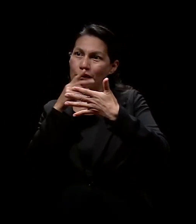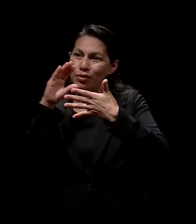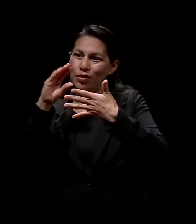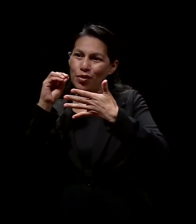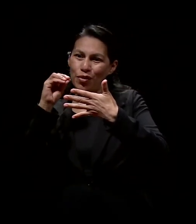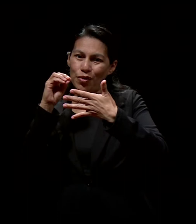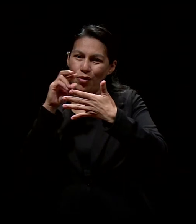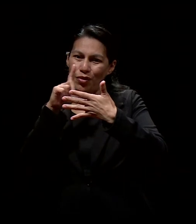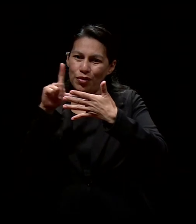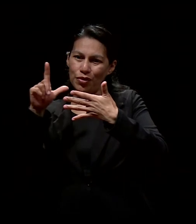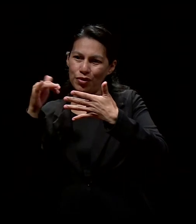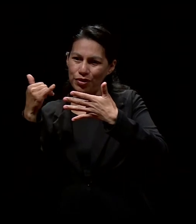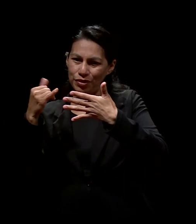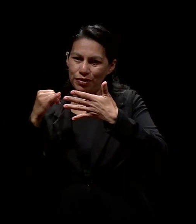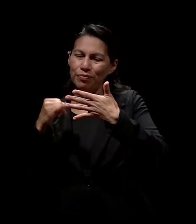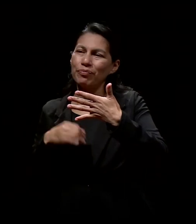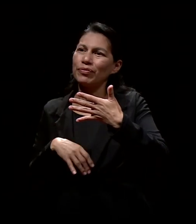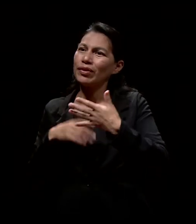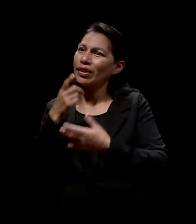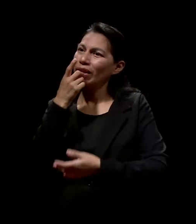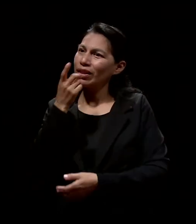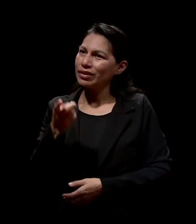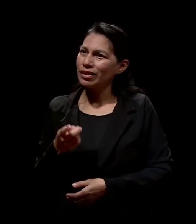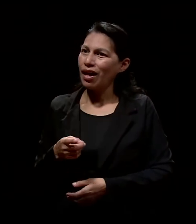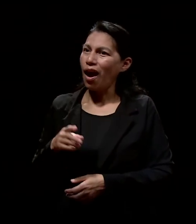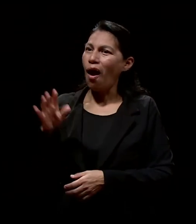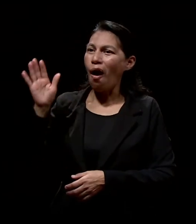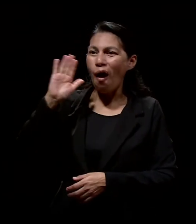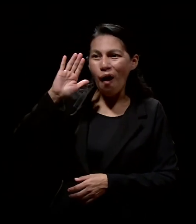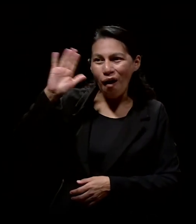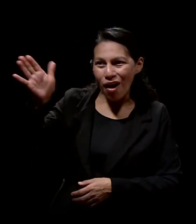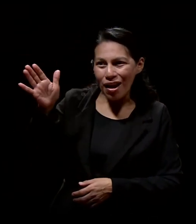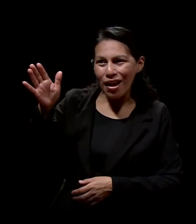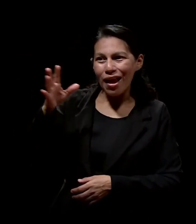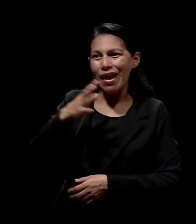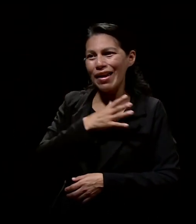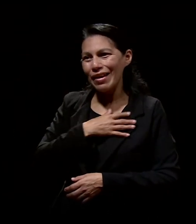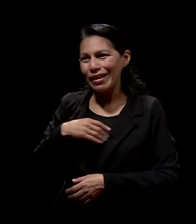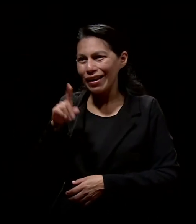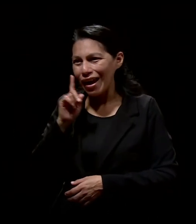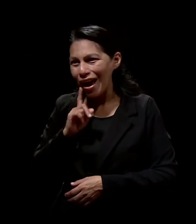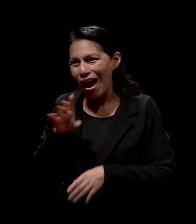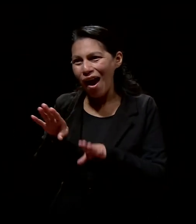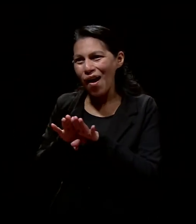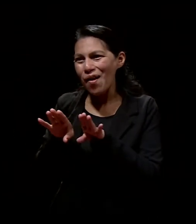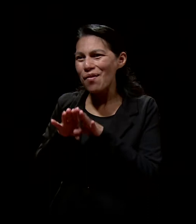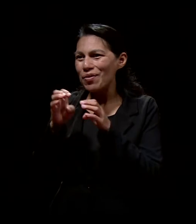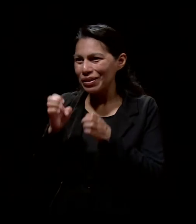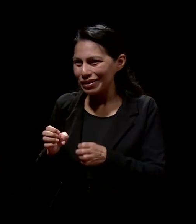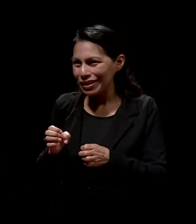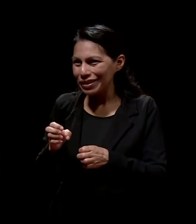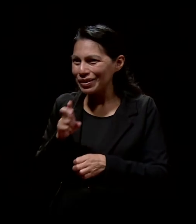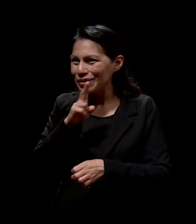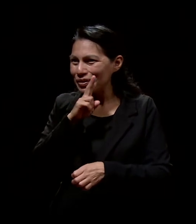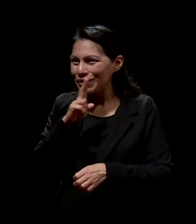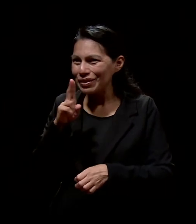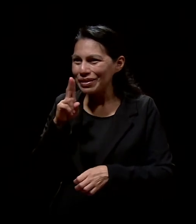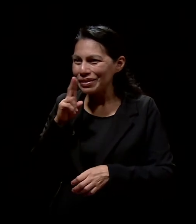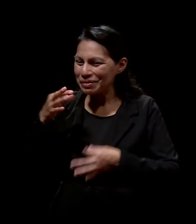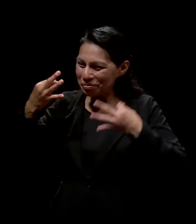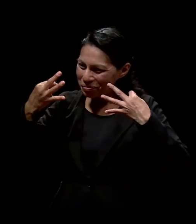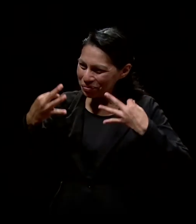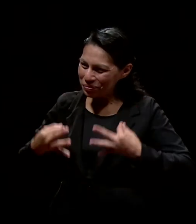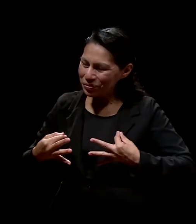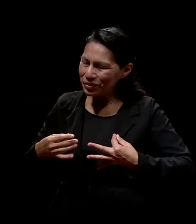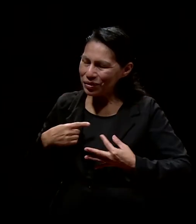entraron, estaba el mensaje del pastor Collí, que decía, hola hija, ¿cómo estás? Tengo buenas noticias. Cuando yo